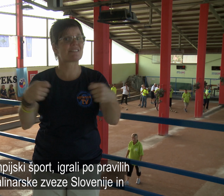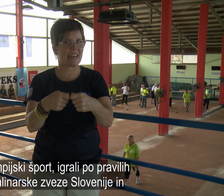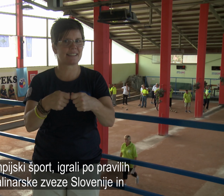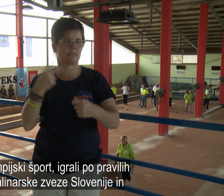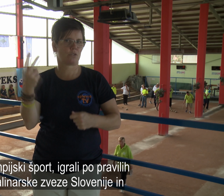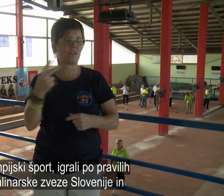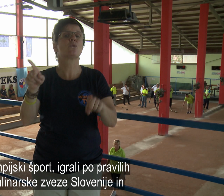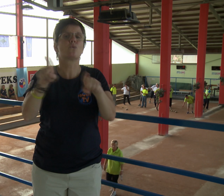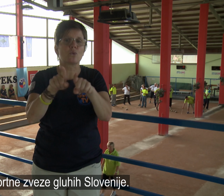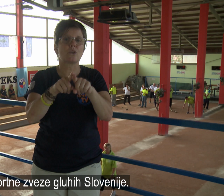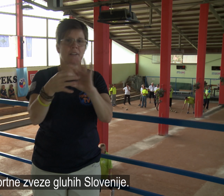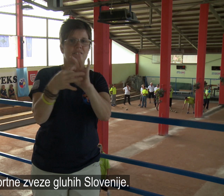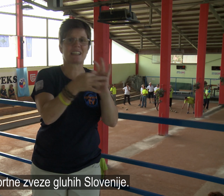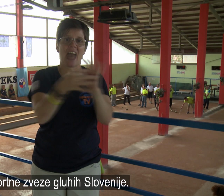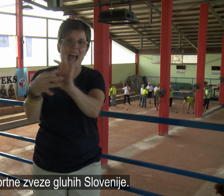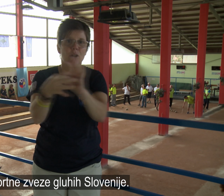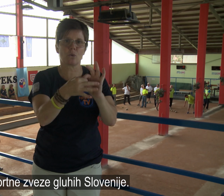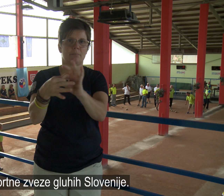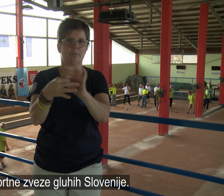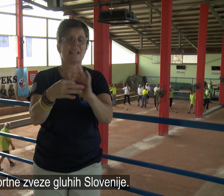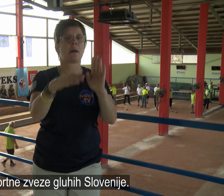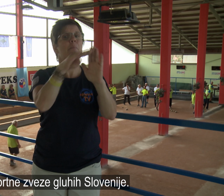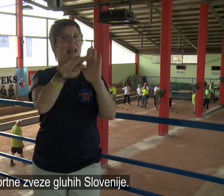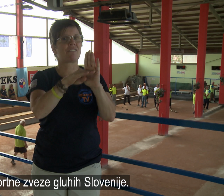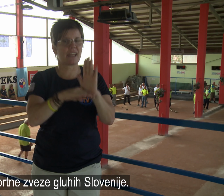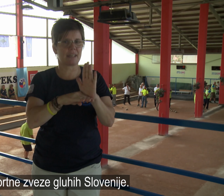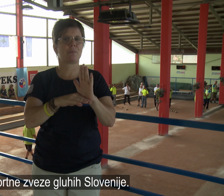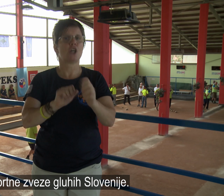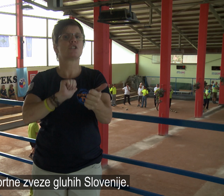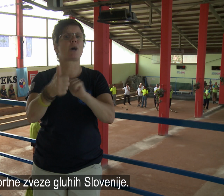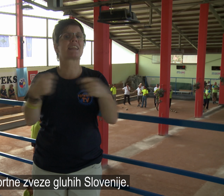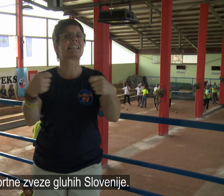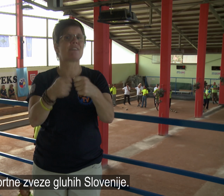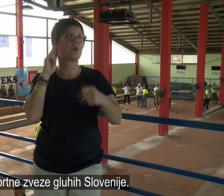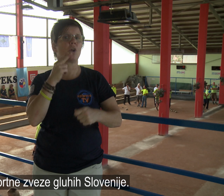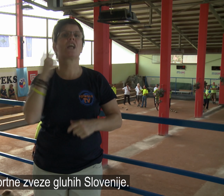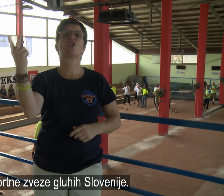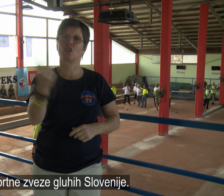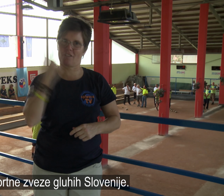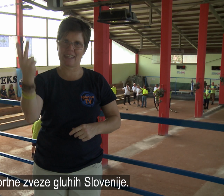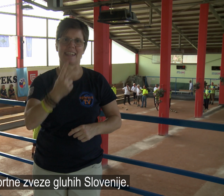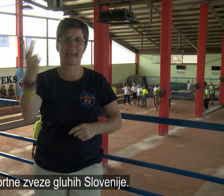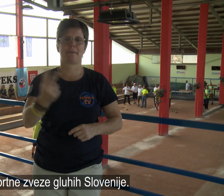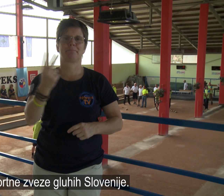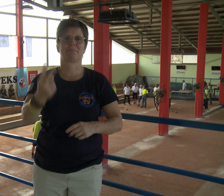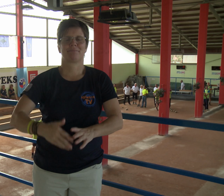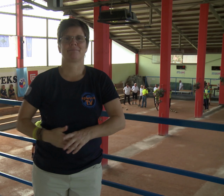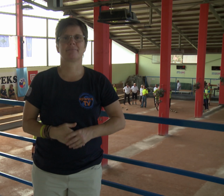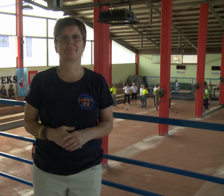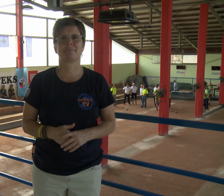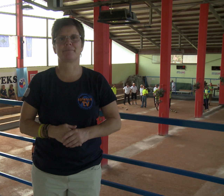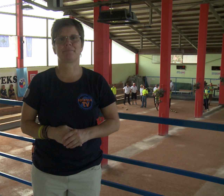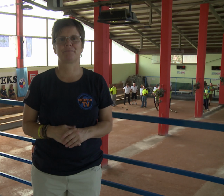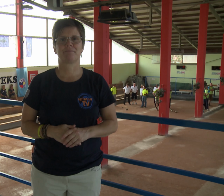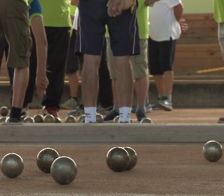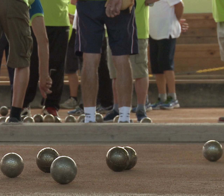berkat ibadah, pravidu, esclavo, pravidu, berde, bukan pravidunya.